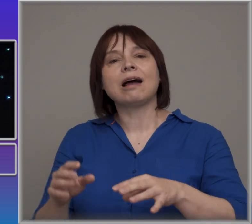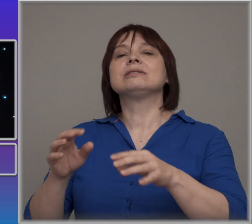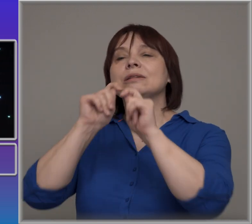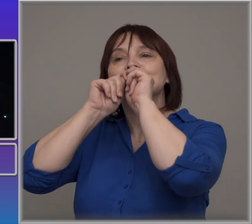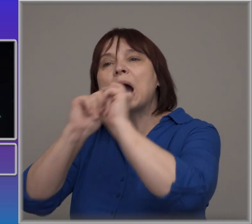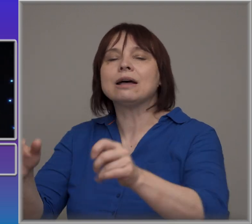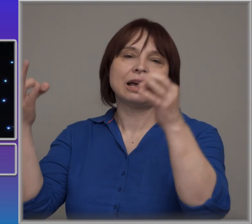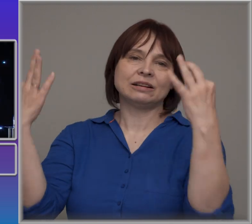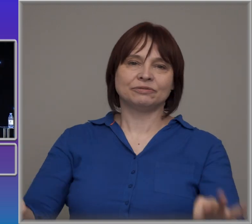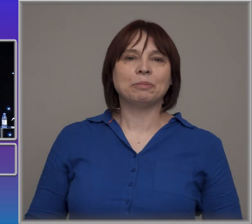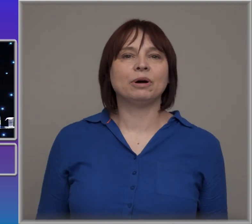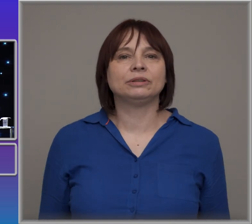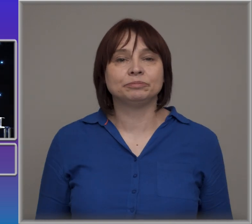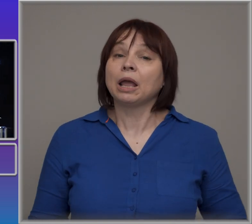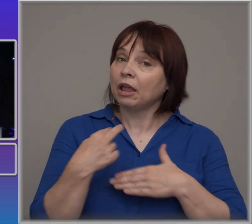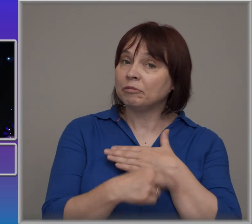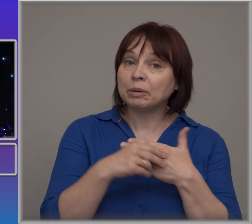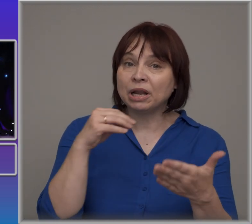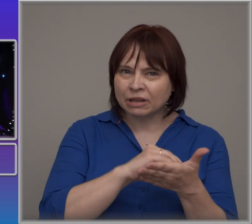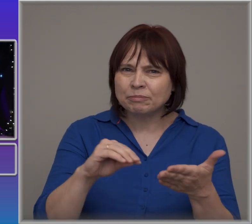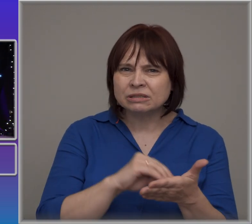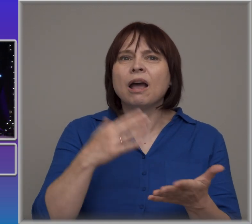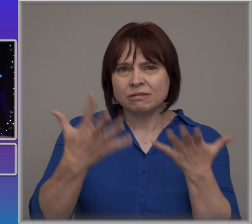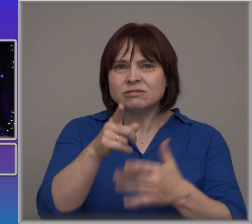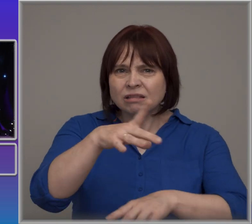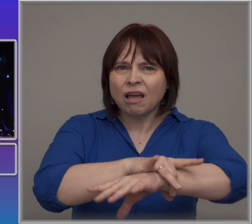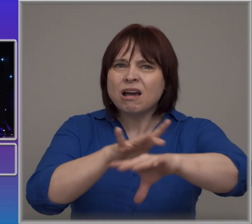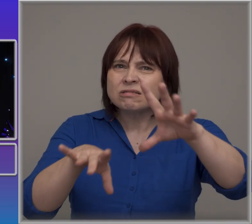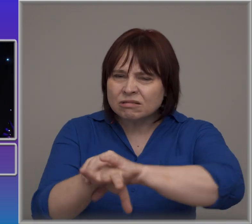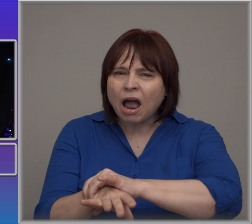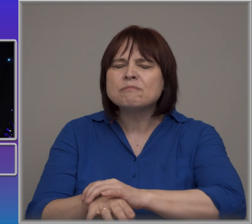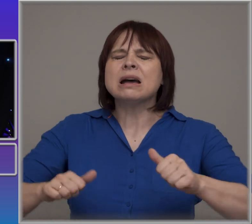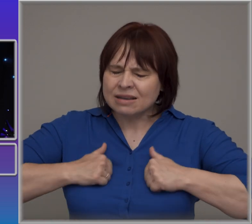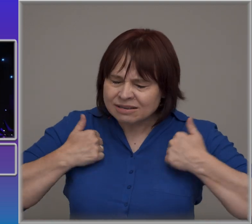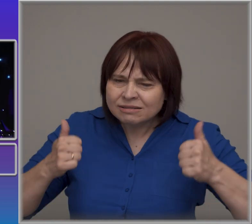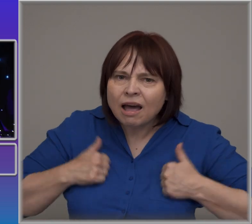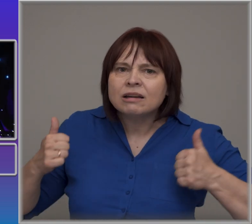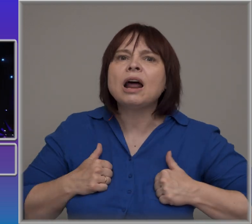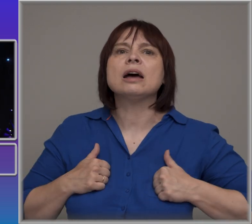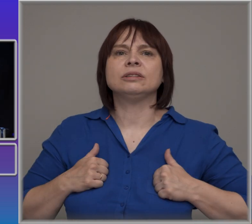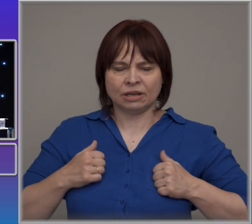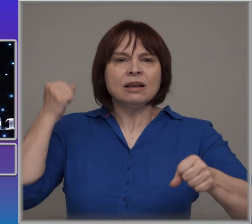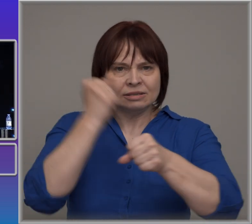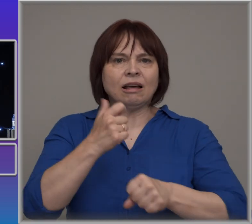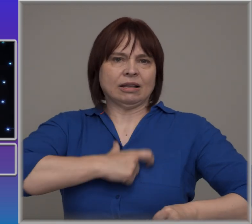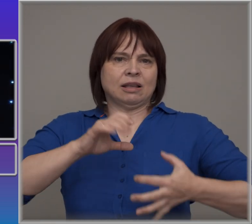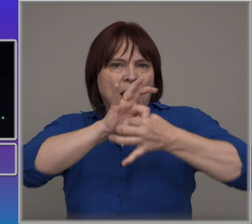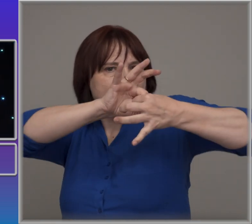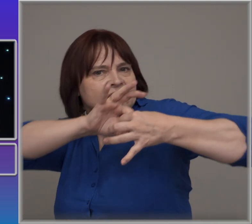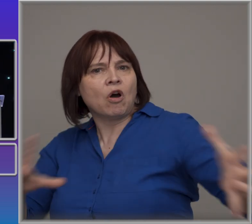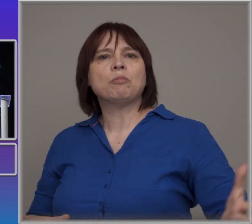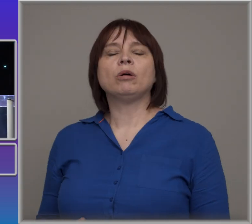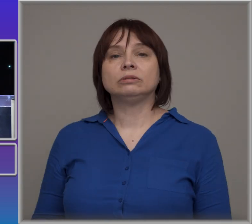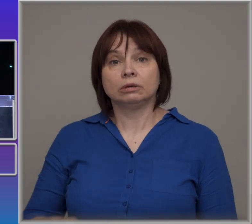на историю церкви, вы знаете, что многие концепты библейские, они не сразу приходили в общество. Например, если